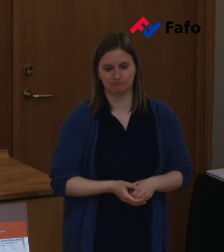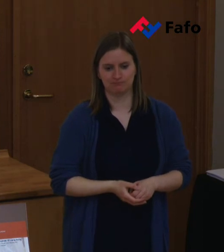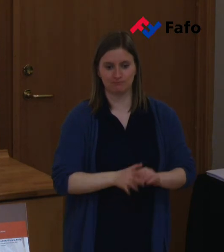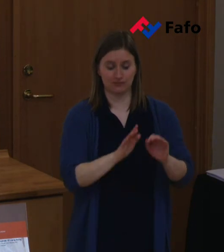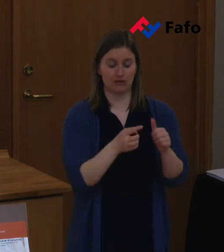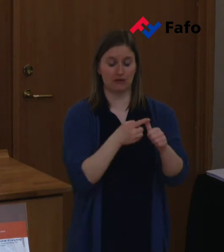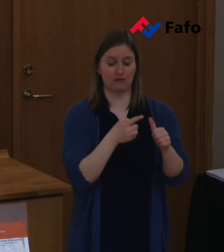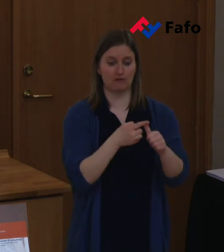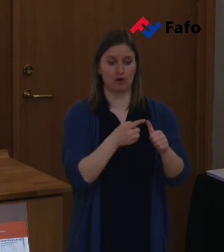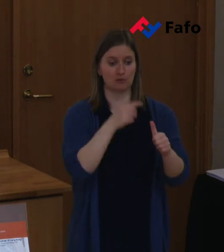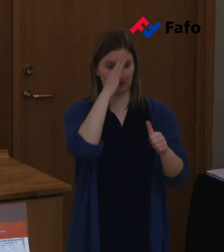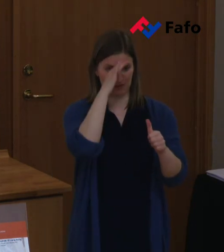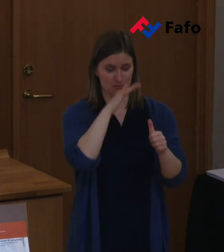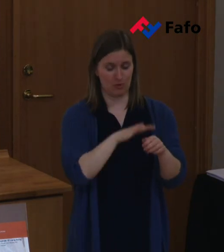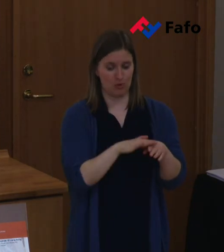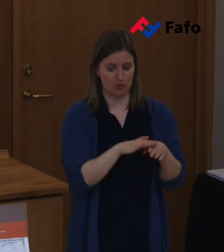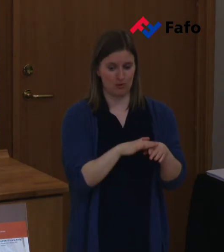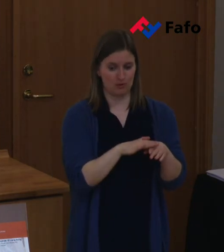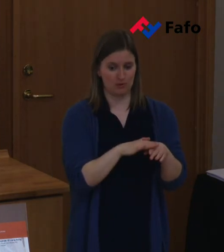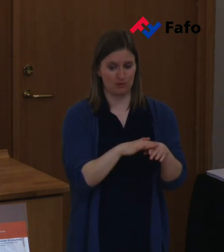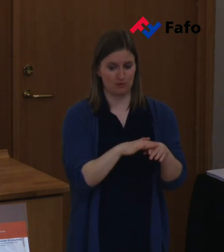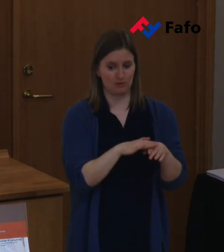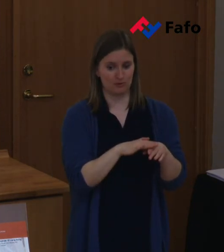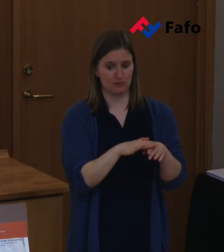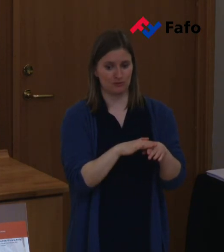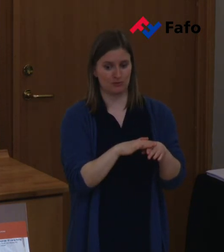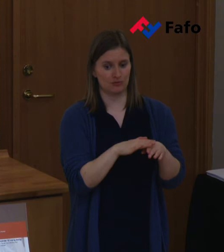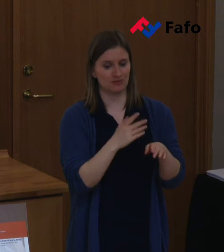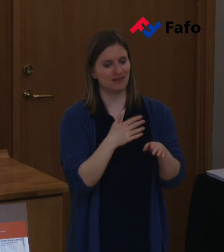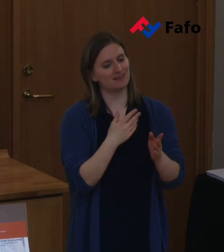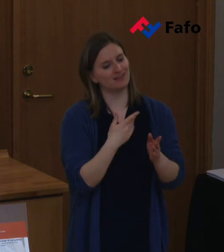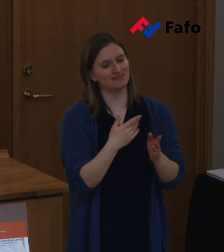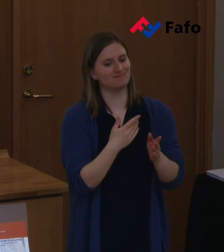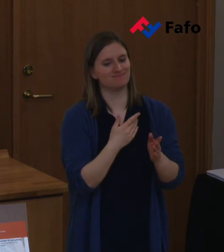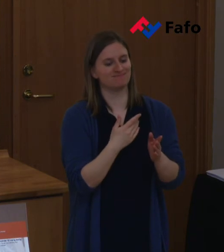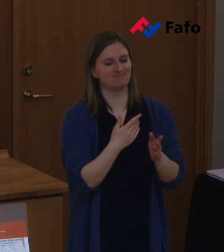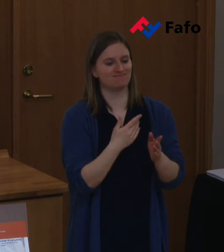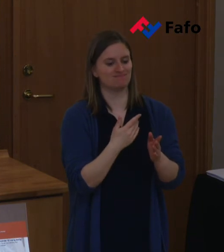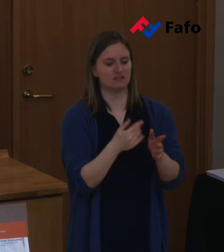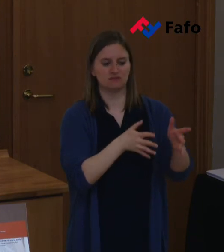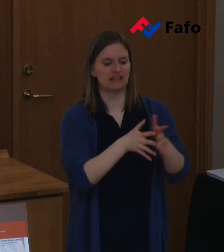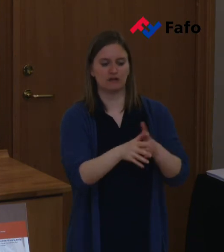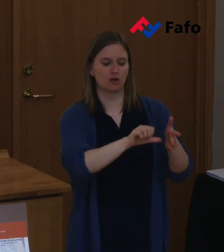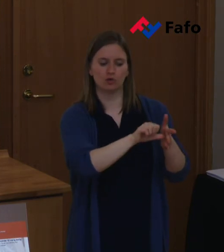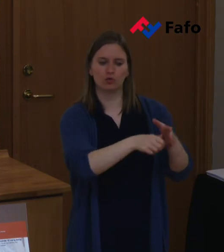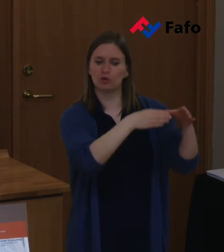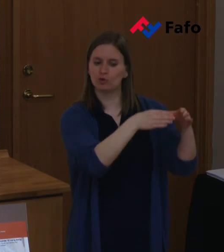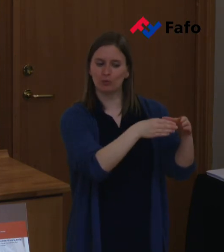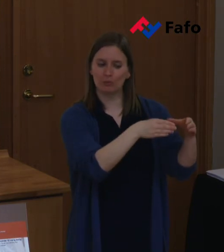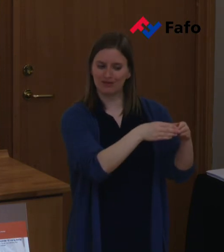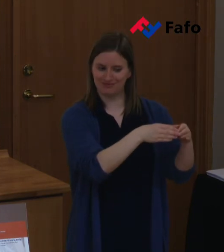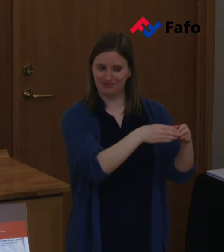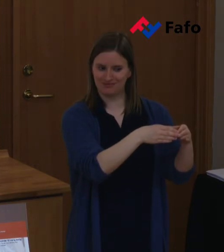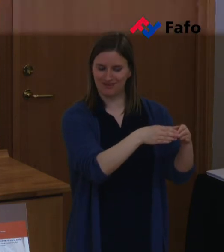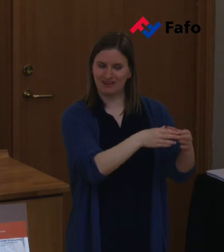Det første som jeg tenkte på, det jo liksom, eller dette med at man ikke fikk til den kontrollgruppa. Det at